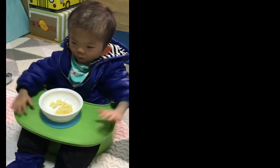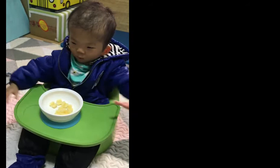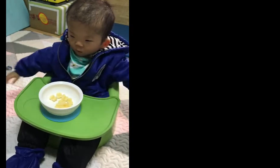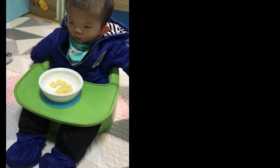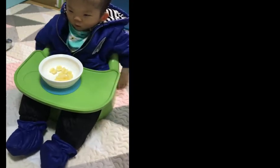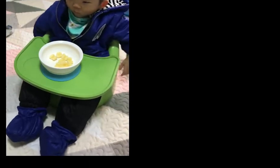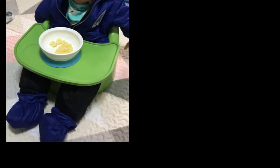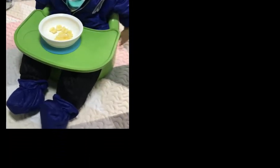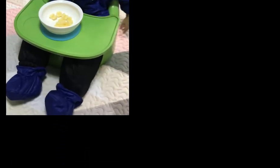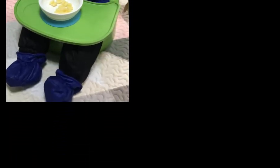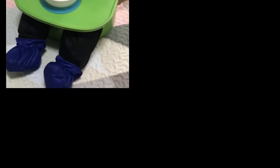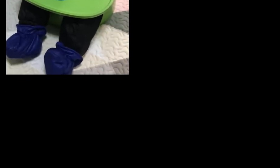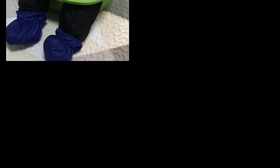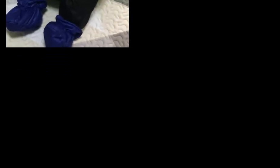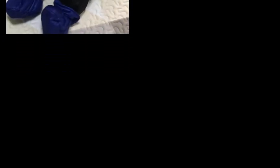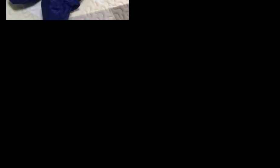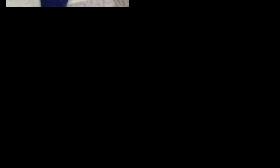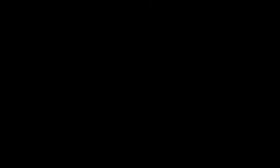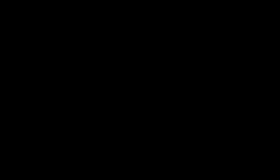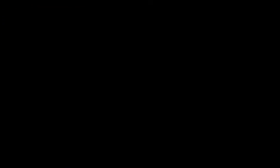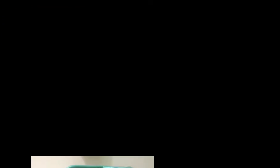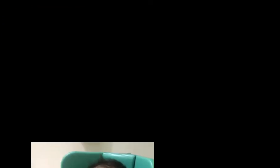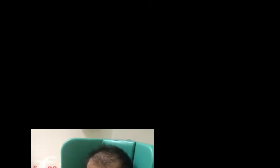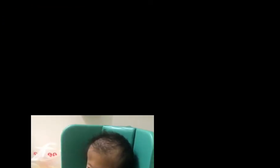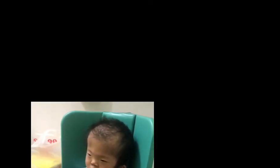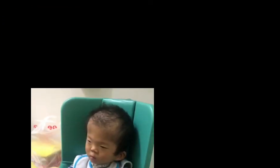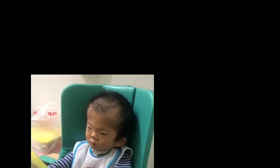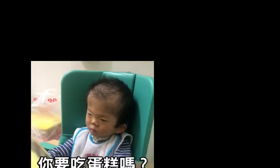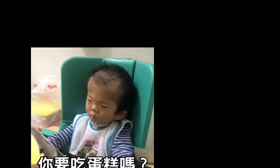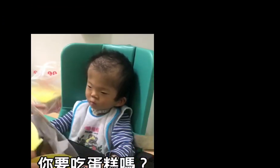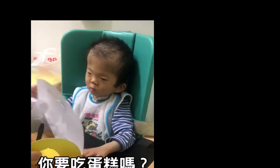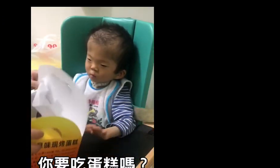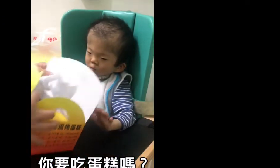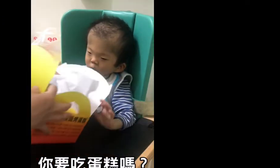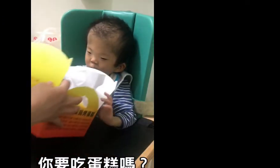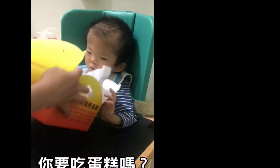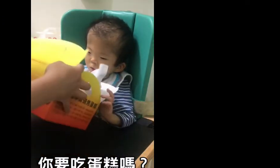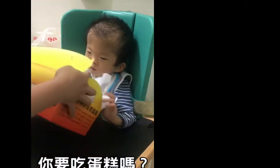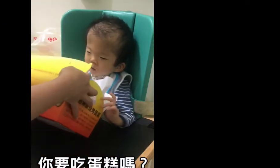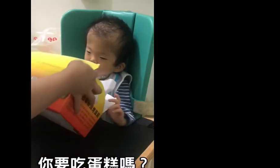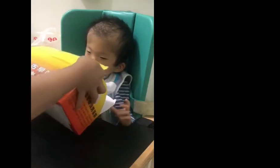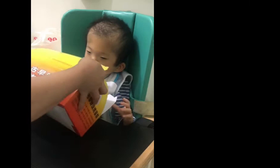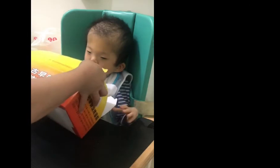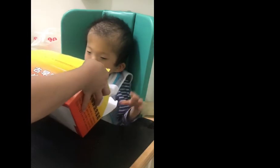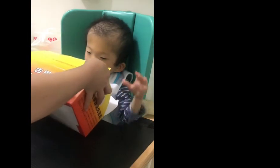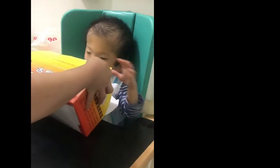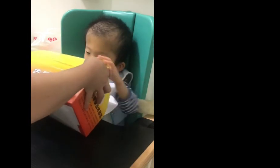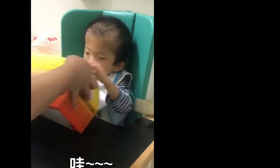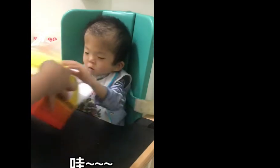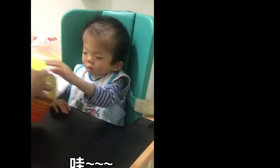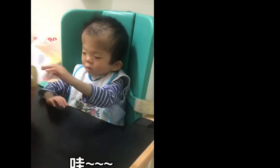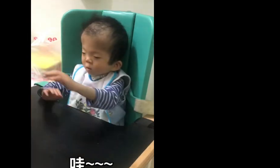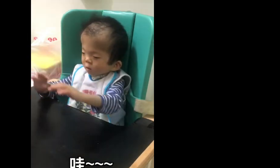哇，好高兴啊！等一下，你要吃蛋糕吗？我怎么看？哇，好